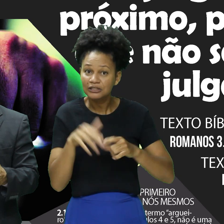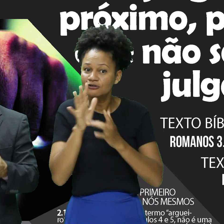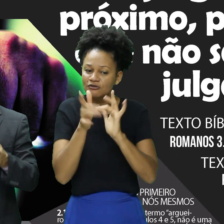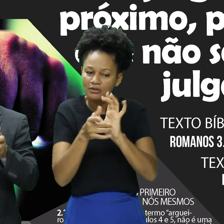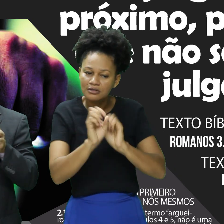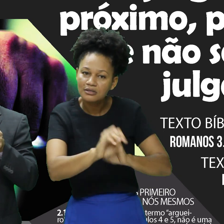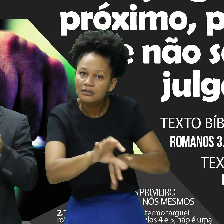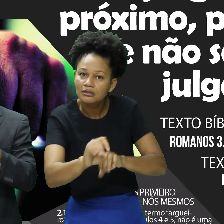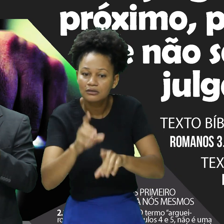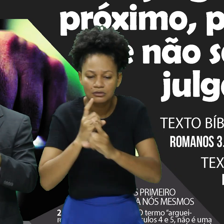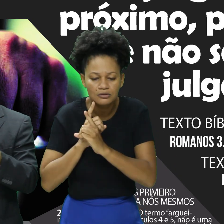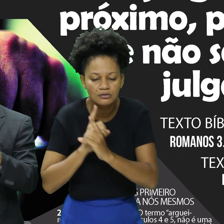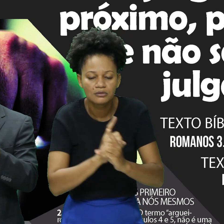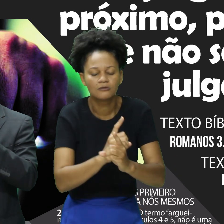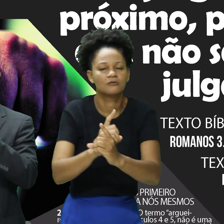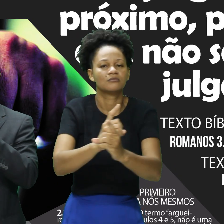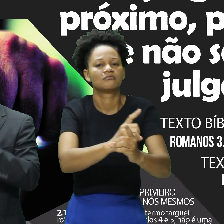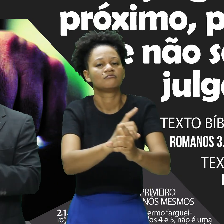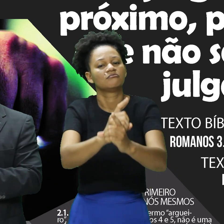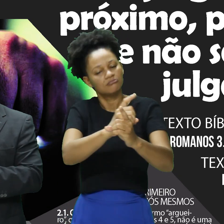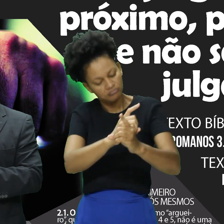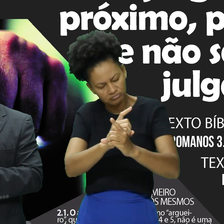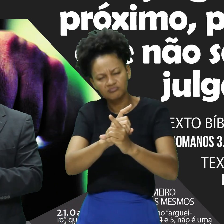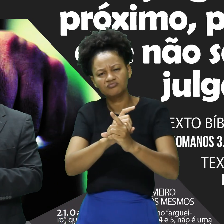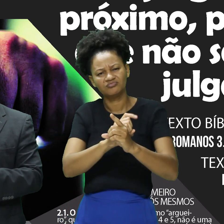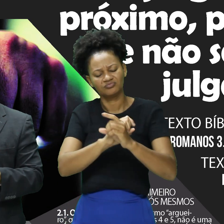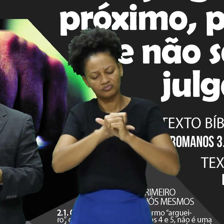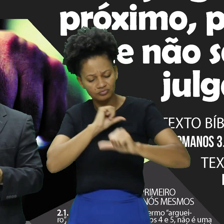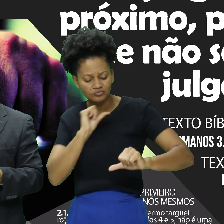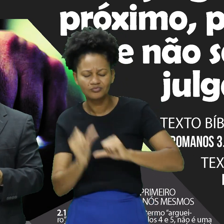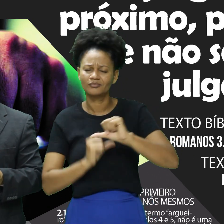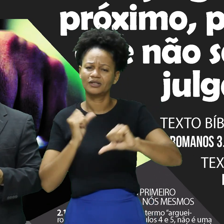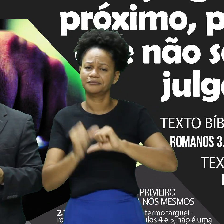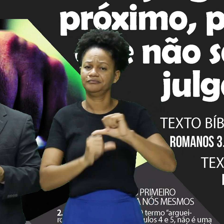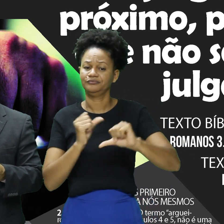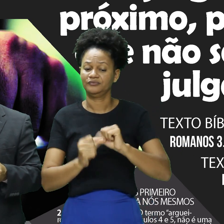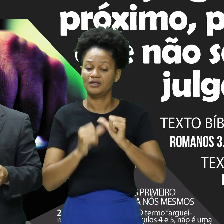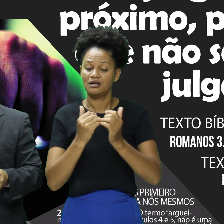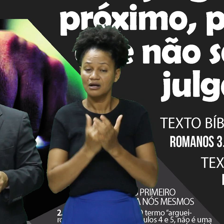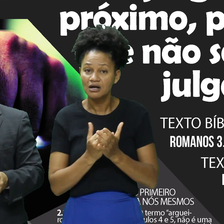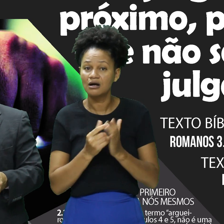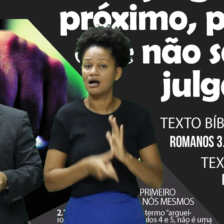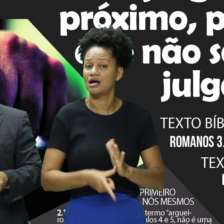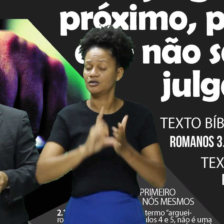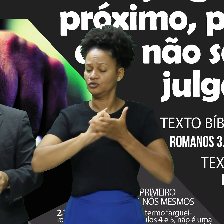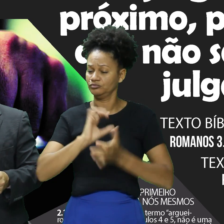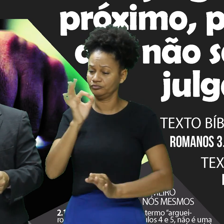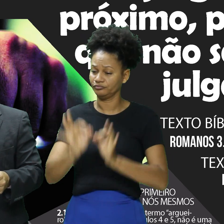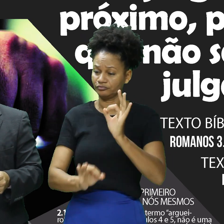discípulos para que os discípulos se consertem dos seus erros, antes de julgar o próximo.